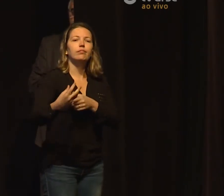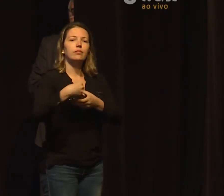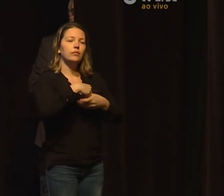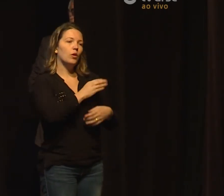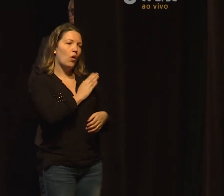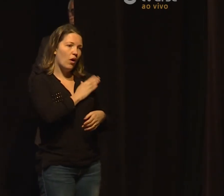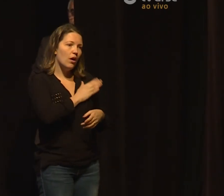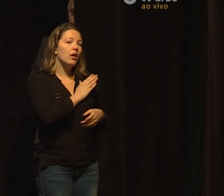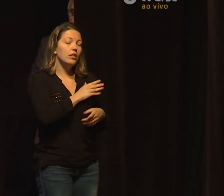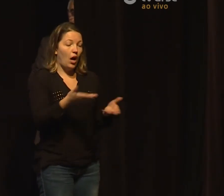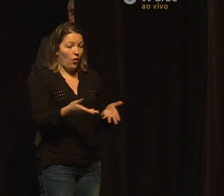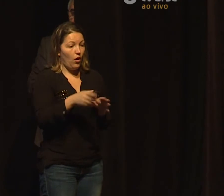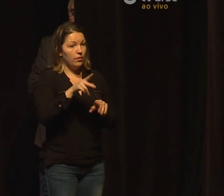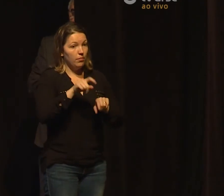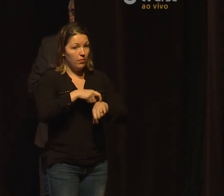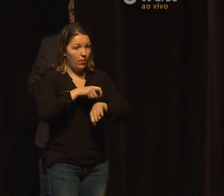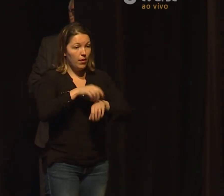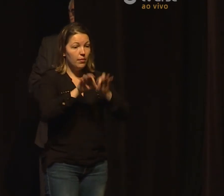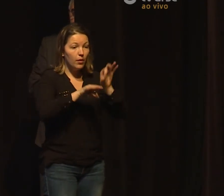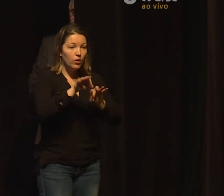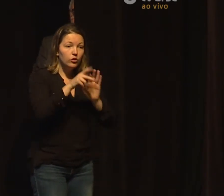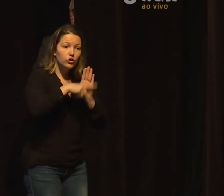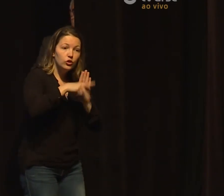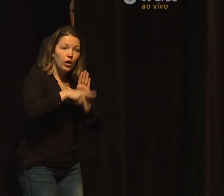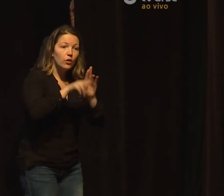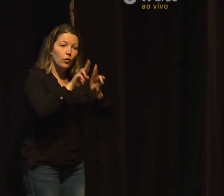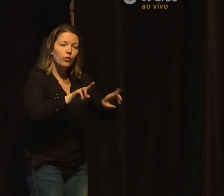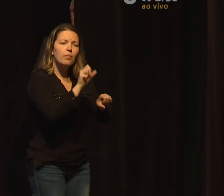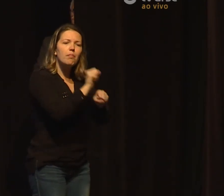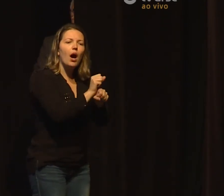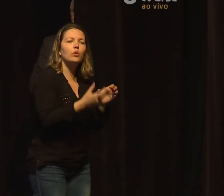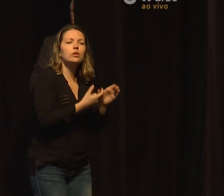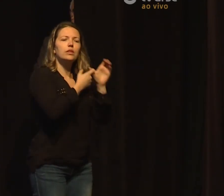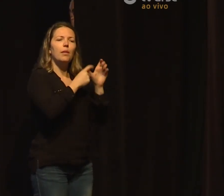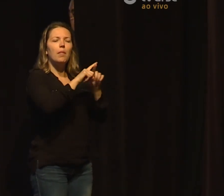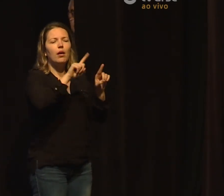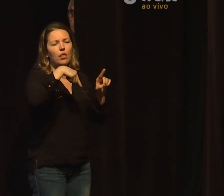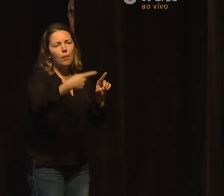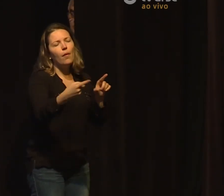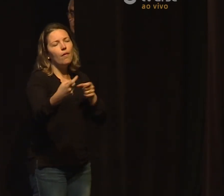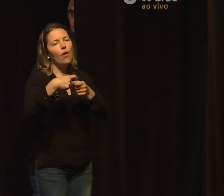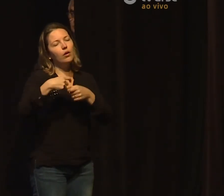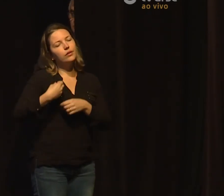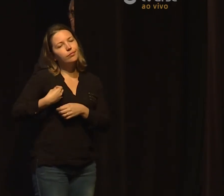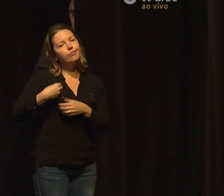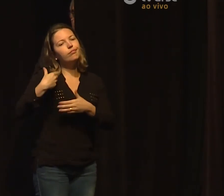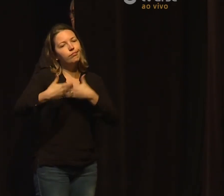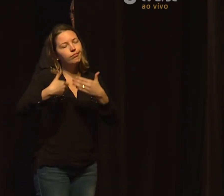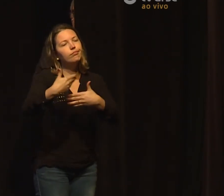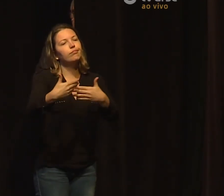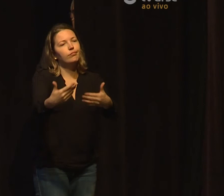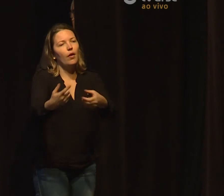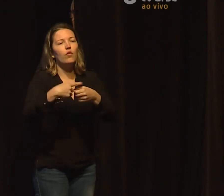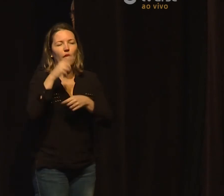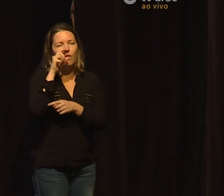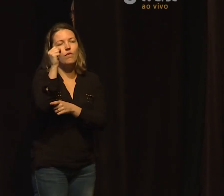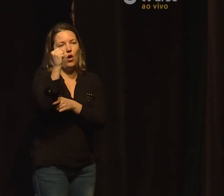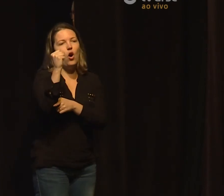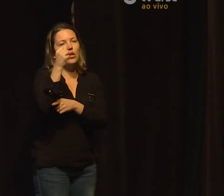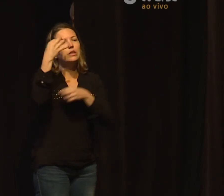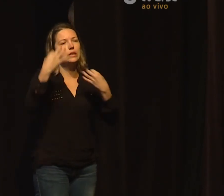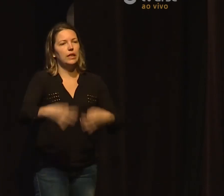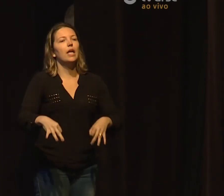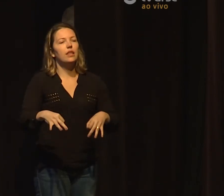teu projeto para a UFSC faz uma pequena pausa, mas logo após, com certeza, ele voltará muito mais forte.